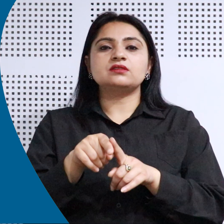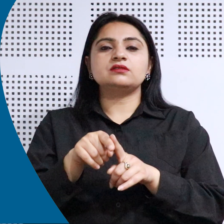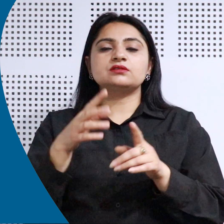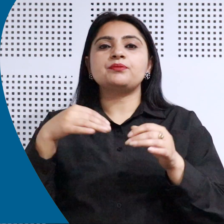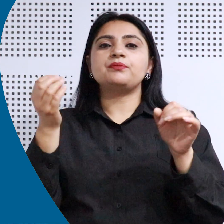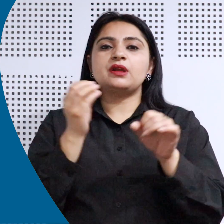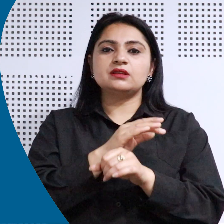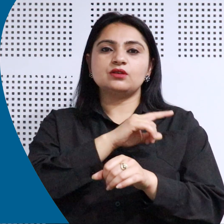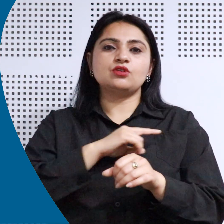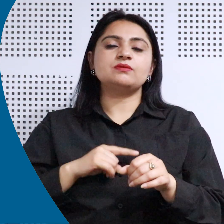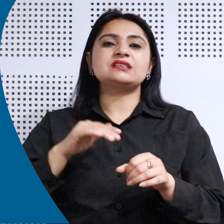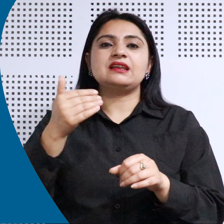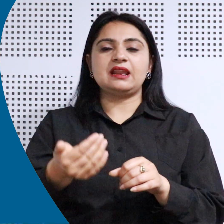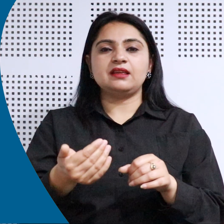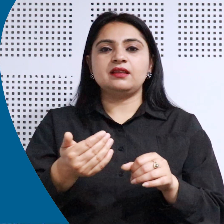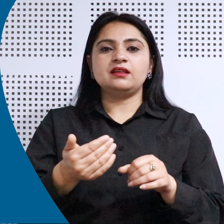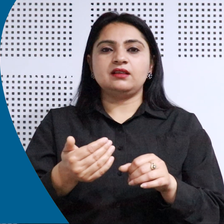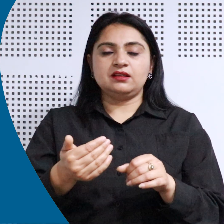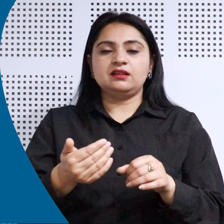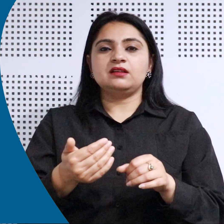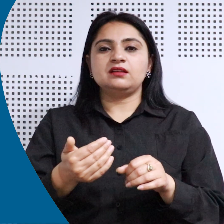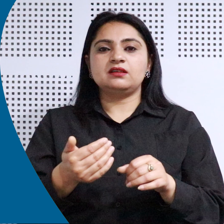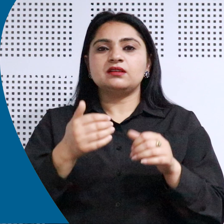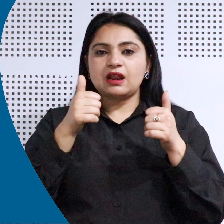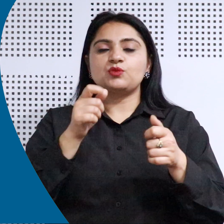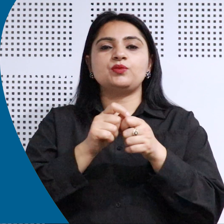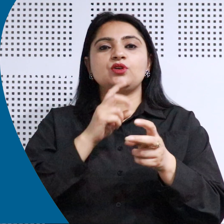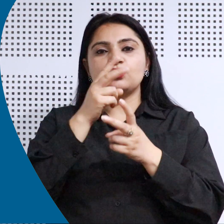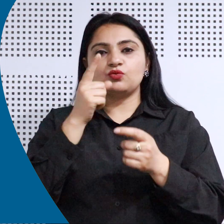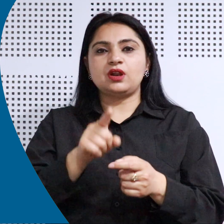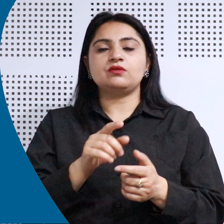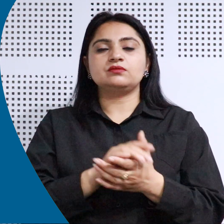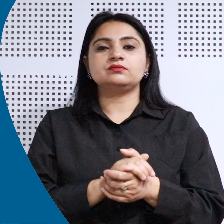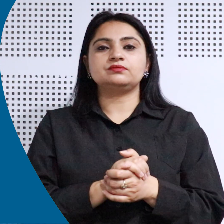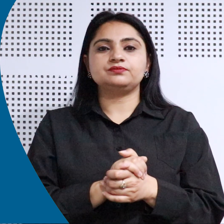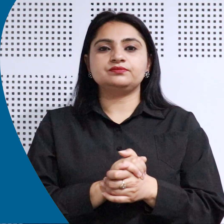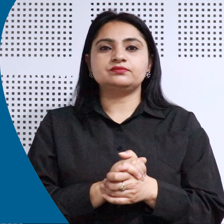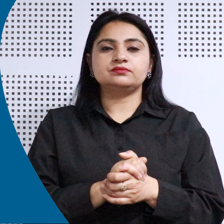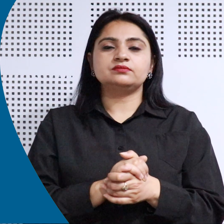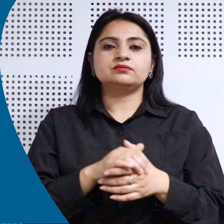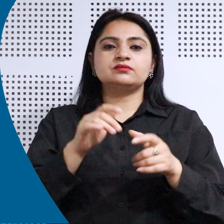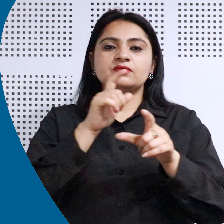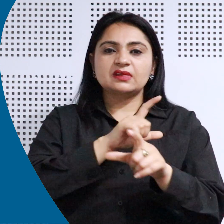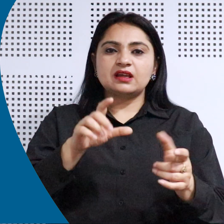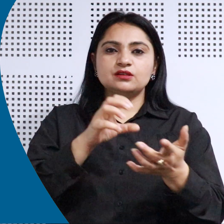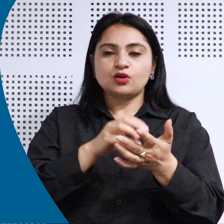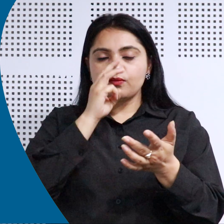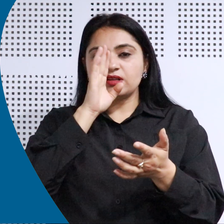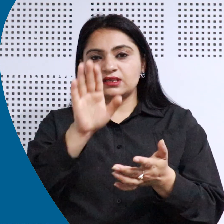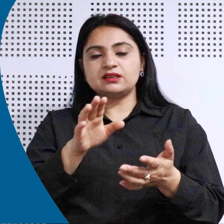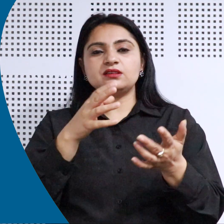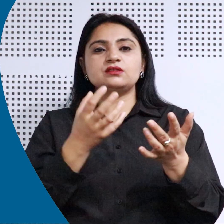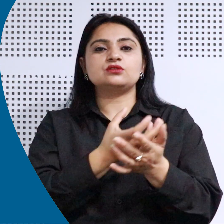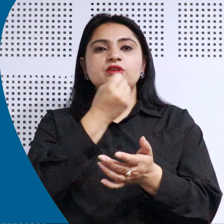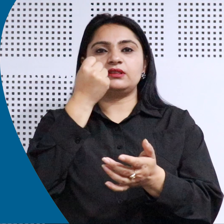सबभन्दा कर्मचारीलाई कसी लाउने कुरा हो। जस्तो खालि सुगम ठाउँमा जाने, संहिताको कार्यान्वयनमा चाहिँ